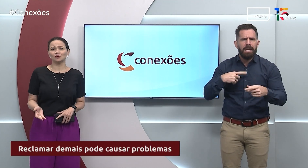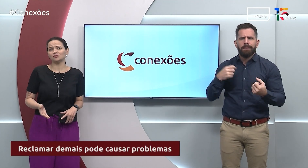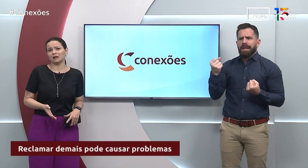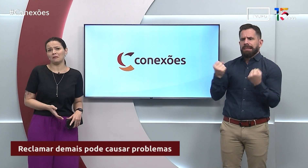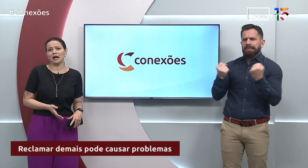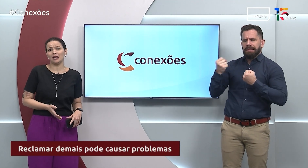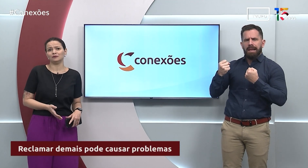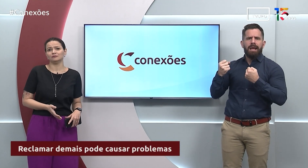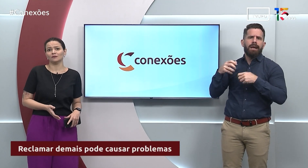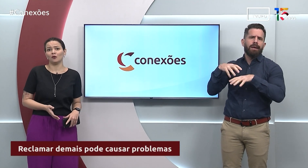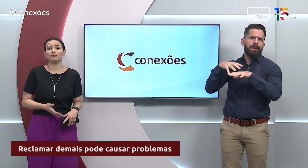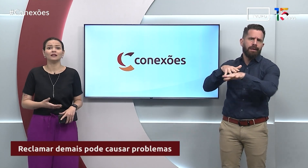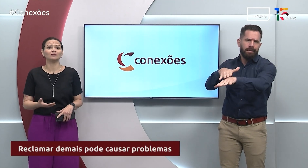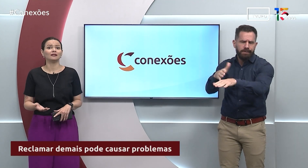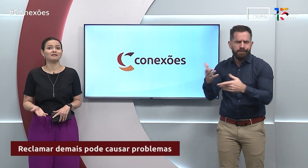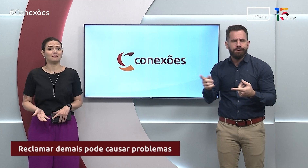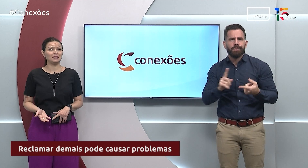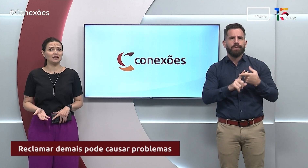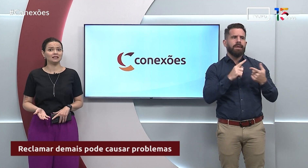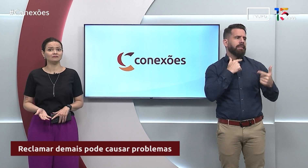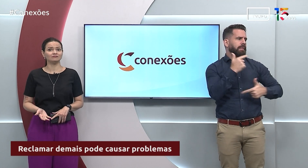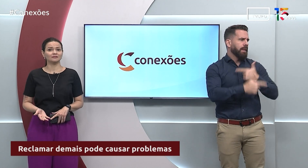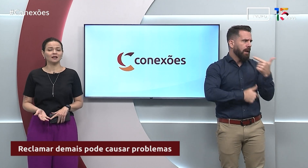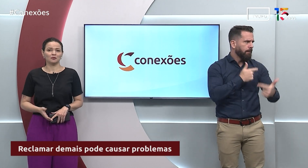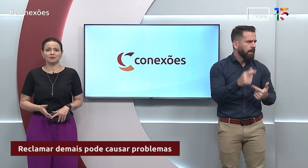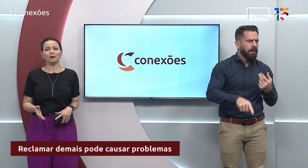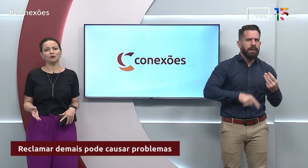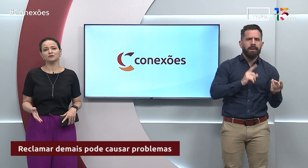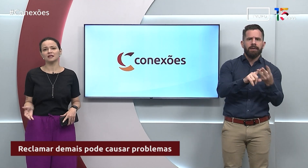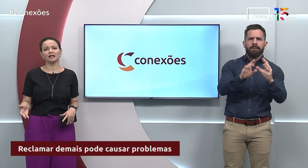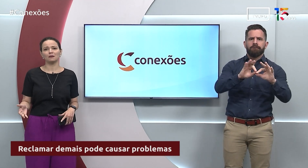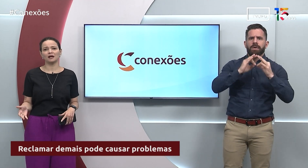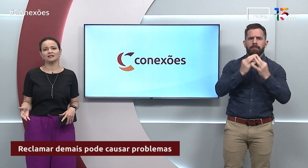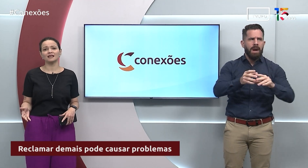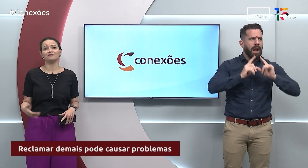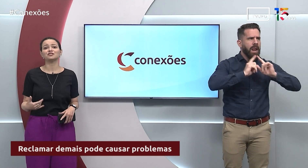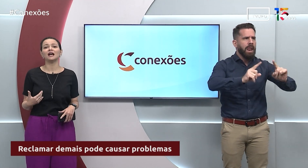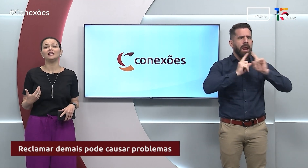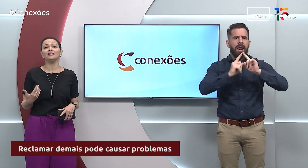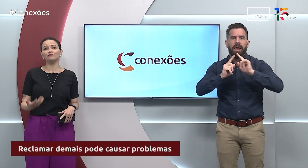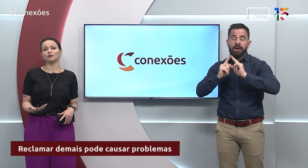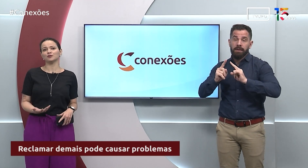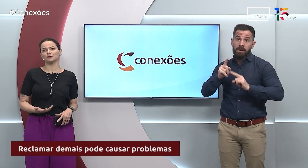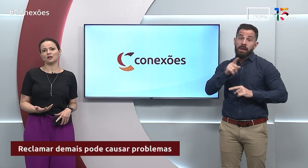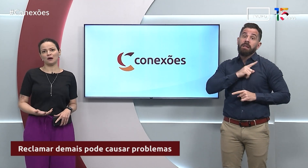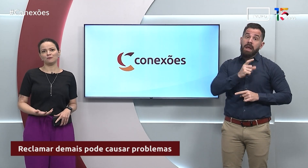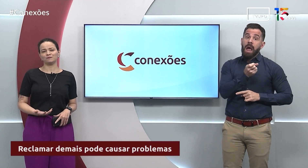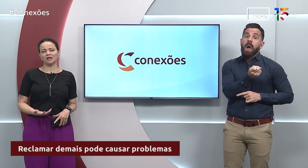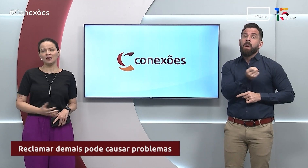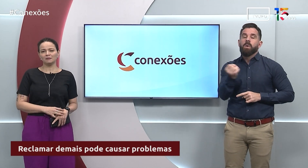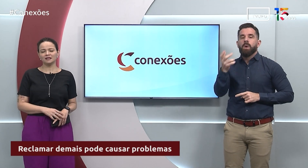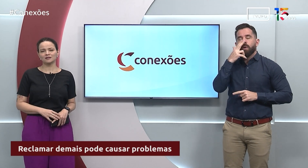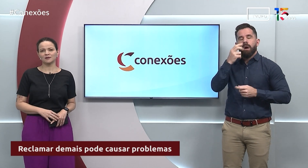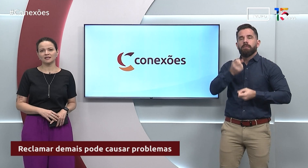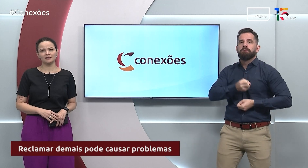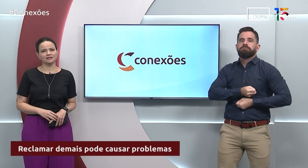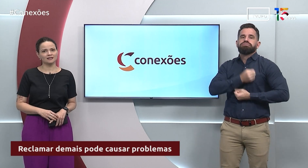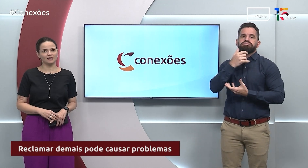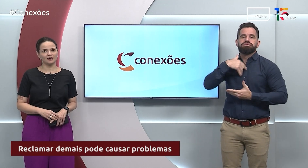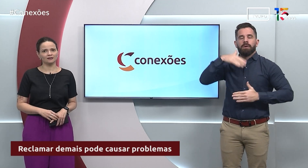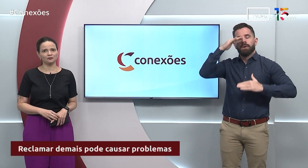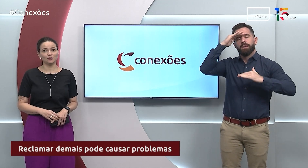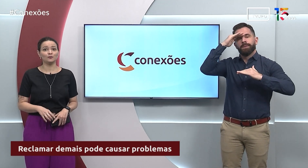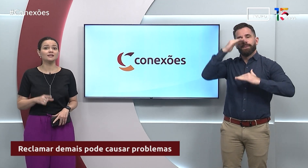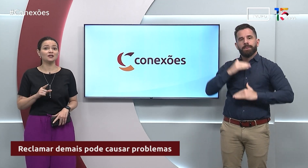trânsito, ou no trabalho, ou falando da família. Bom, para muitos, reclamar serve de alívio emocional, mas